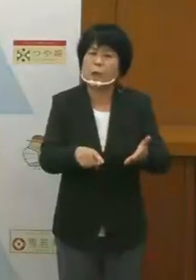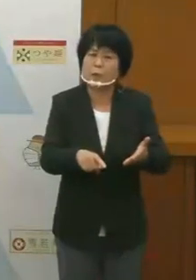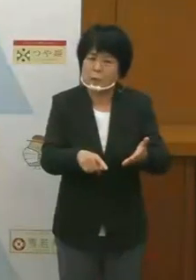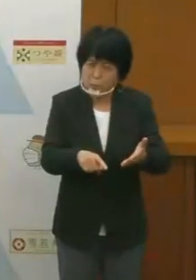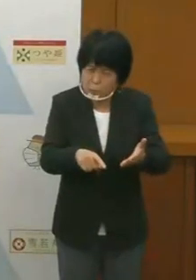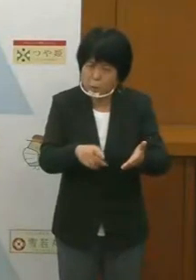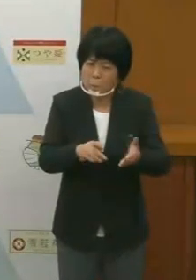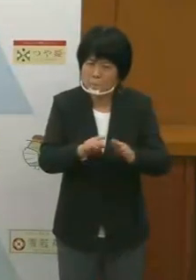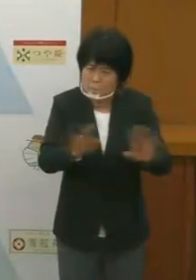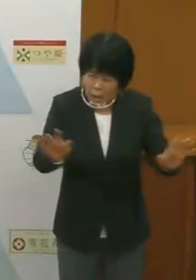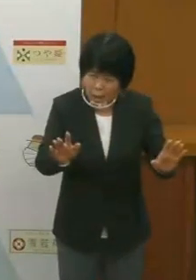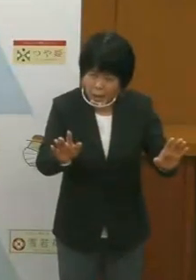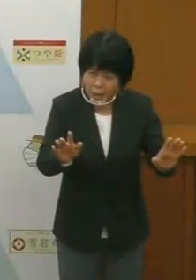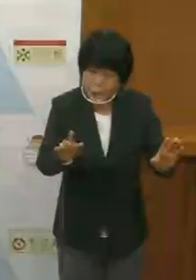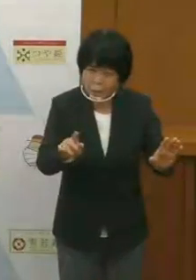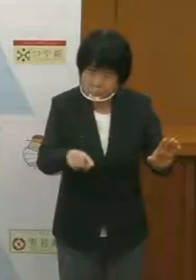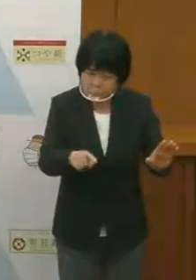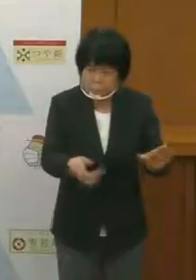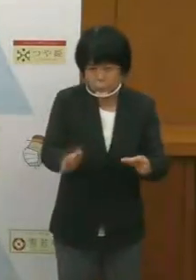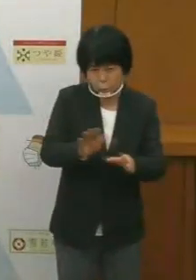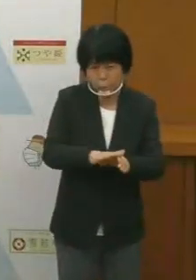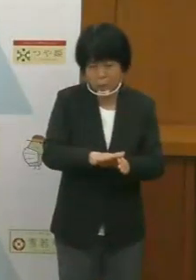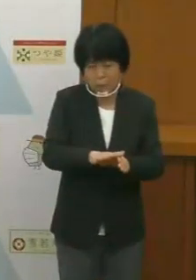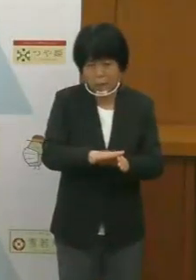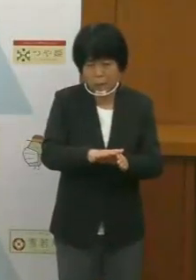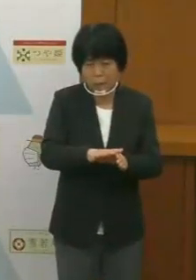踏み切ったということも含めて、